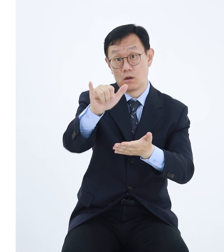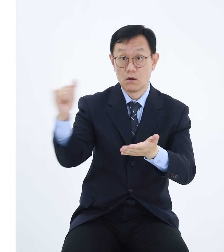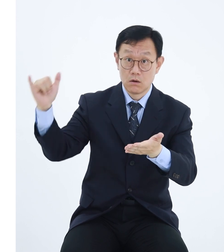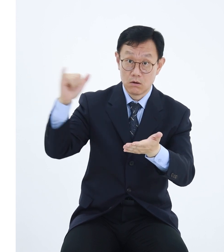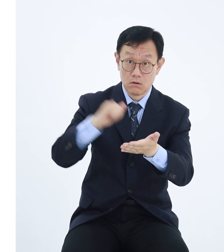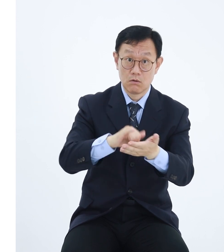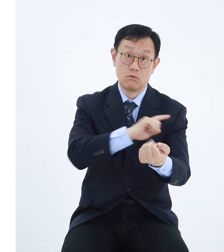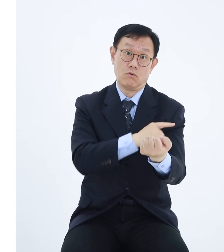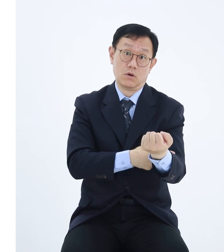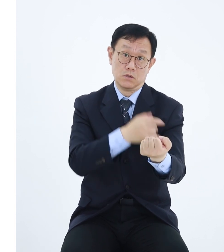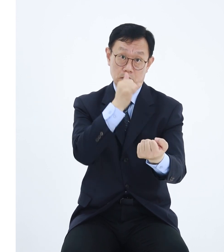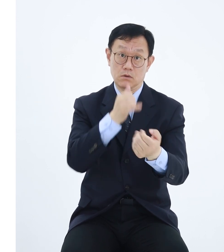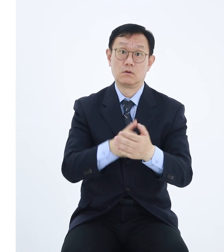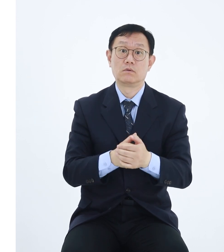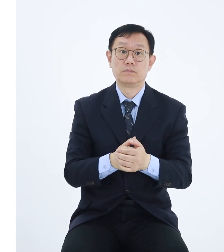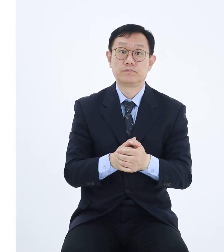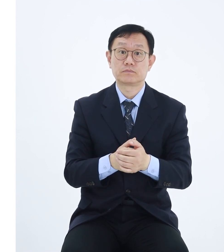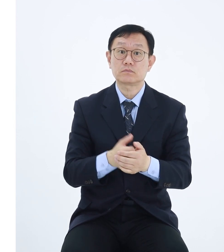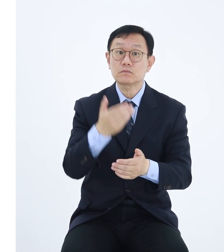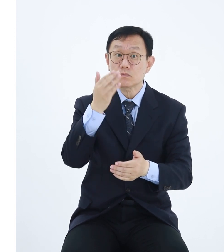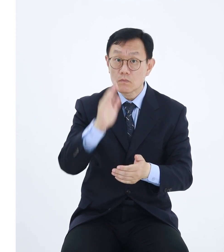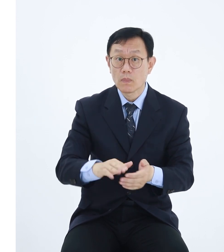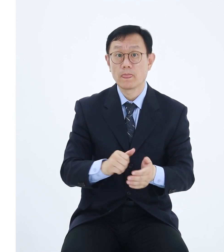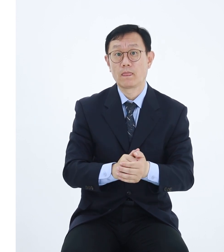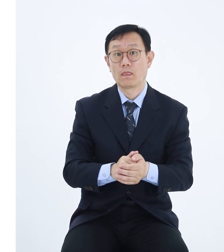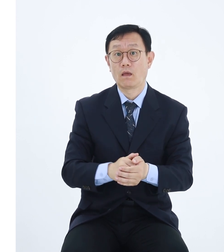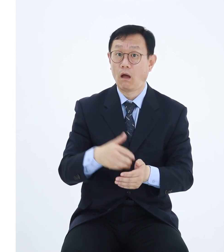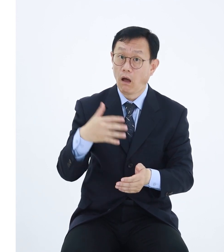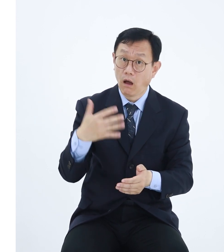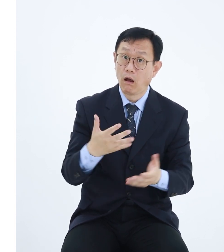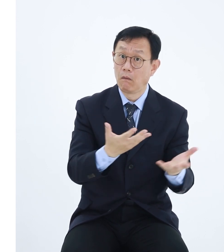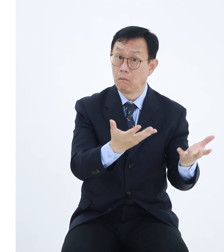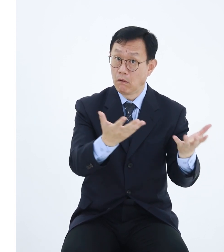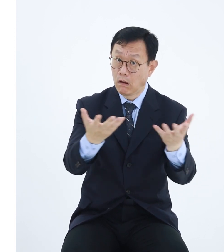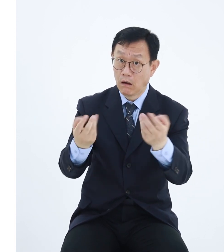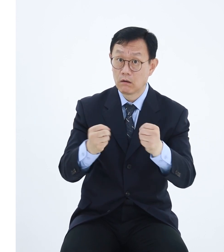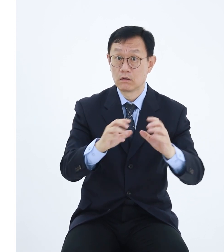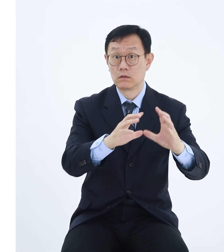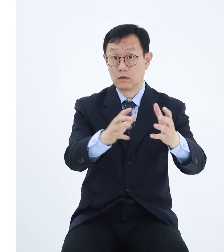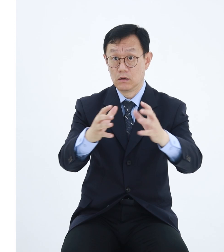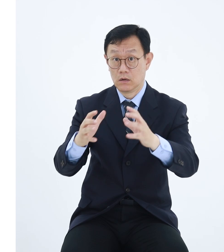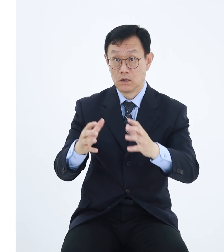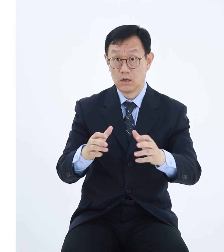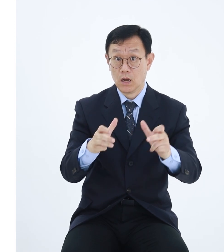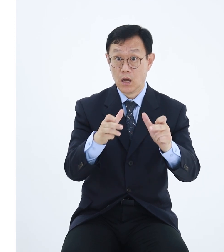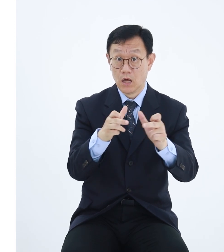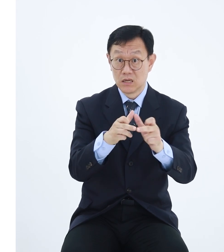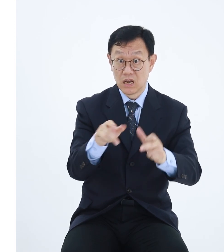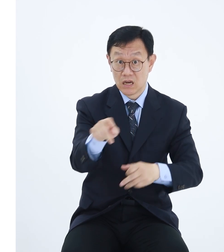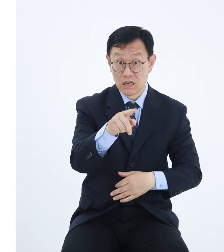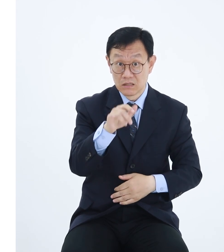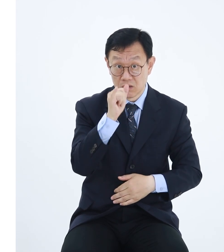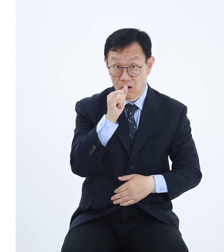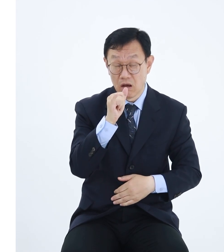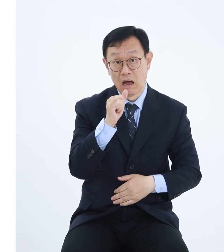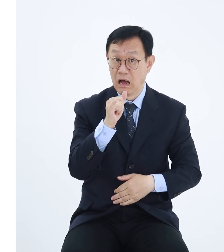있는 권리가 있습니다 그러나 여전히 많은 나라들에서 장애가 있는 사람들의 비자나 이주신청을 거부하고